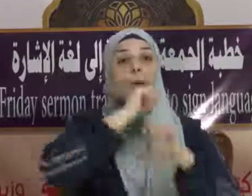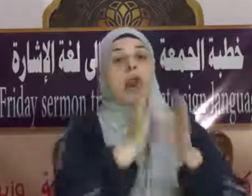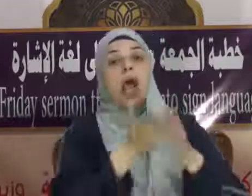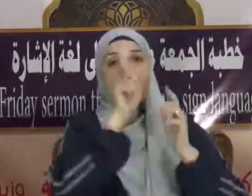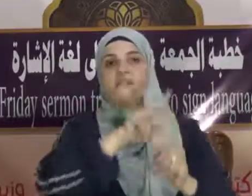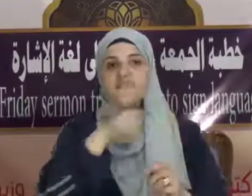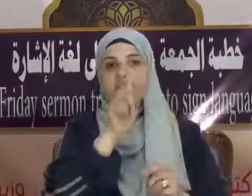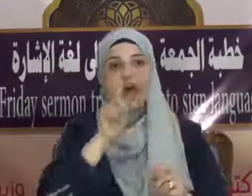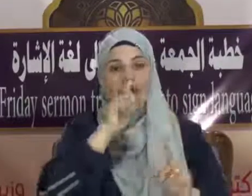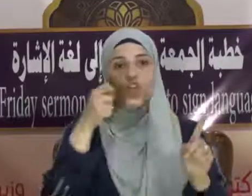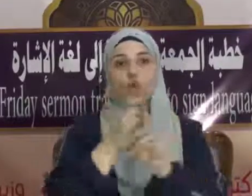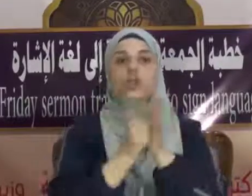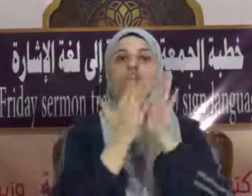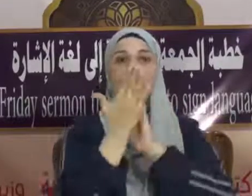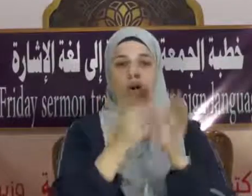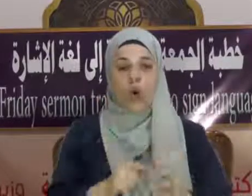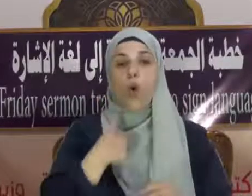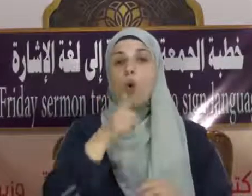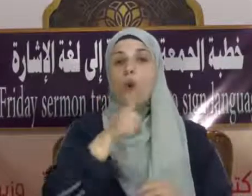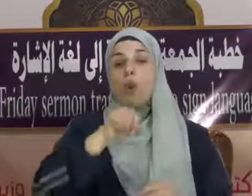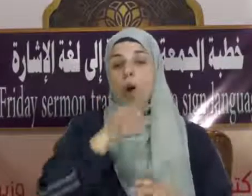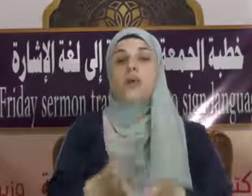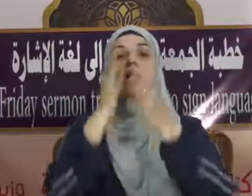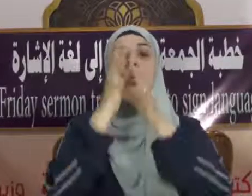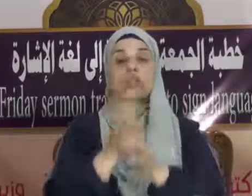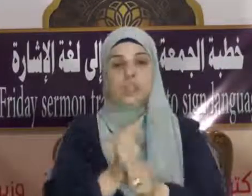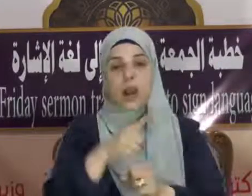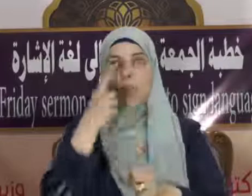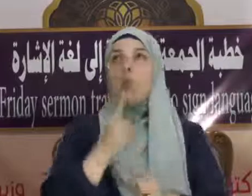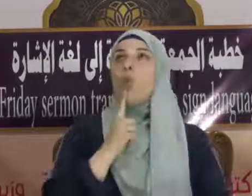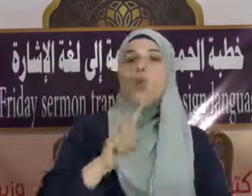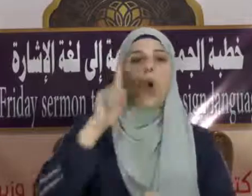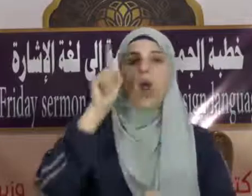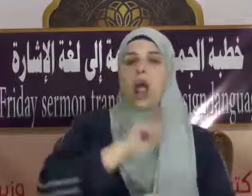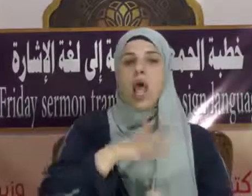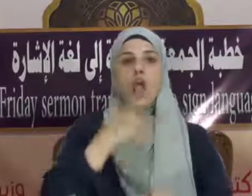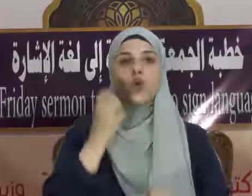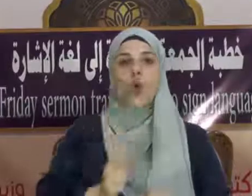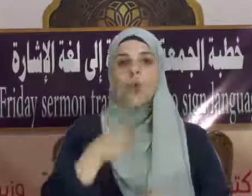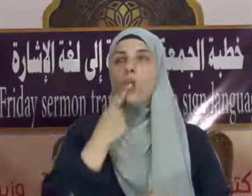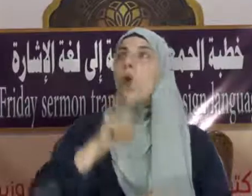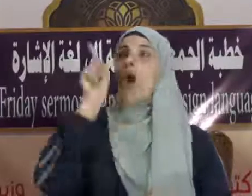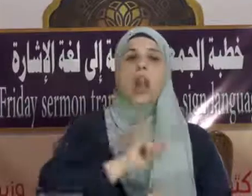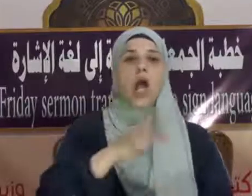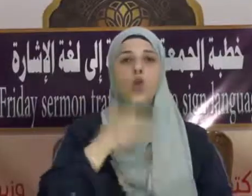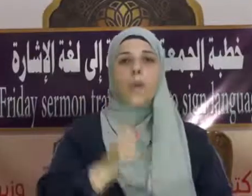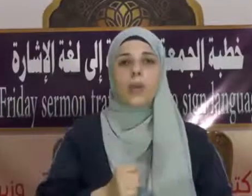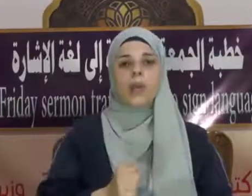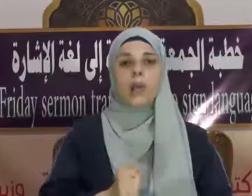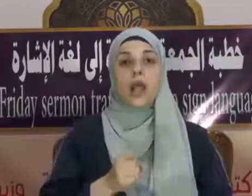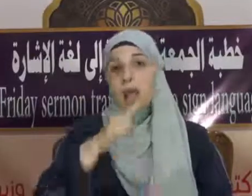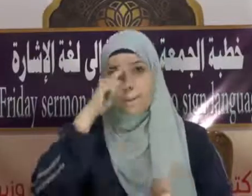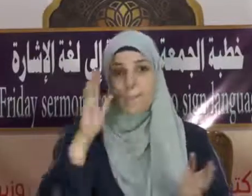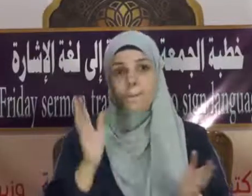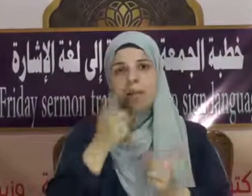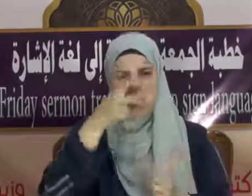جاره. ويقول صلى الله عليه وسلم: والله لا يؤمن، والله لا يؤمن. قيل: